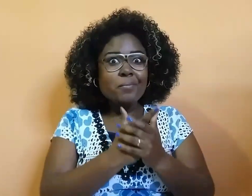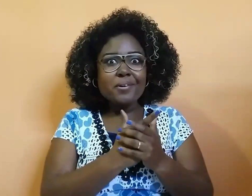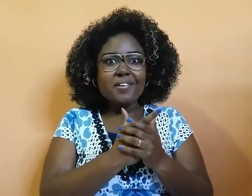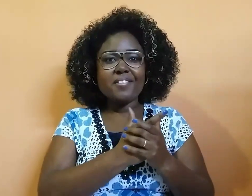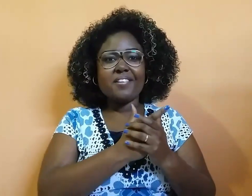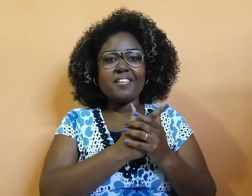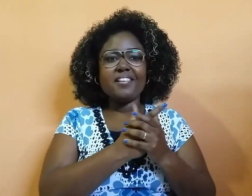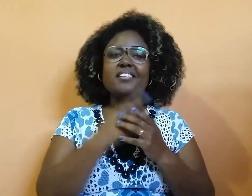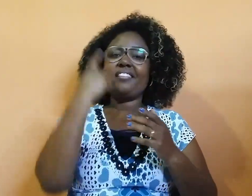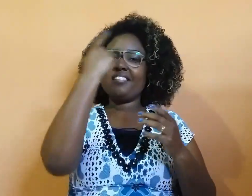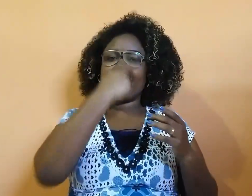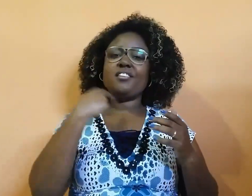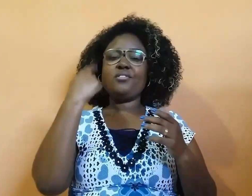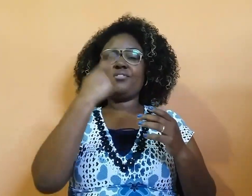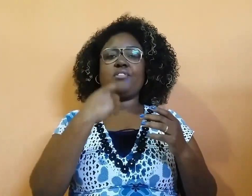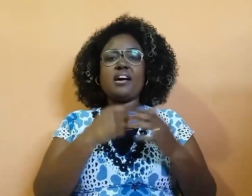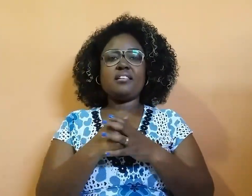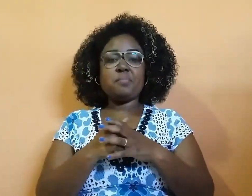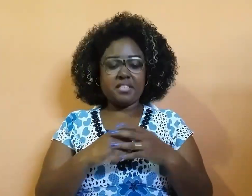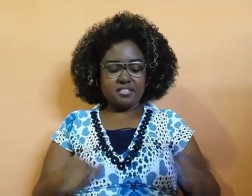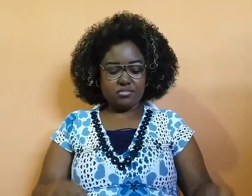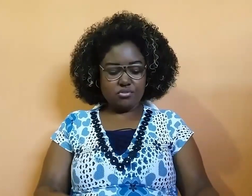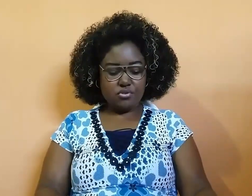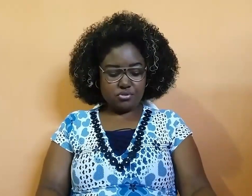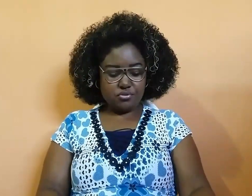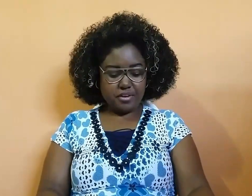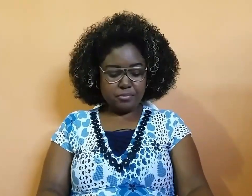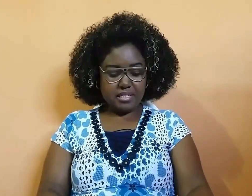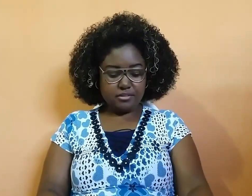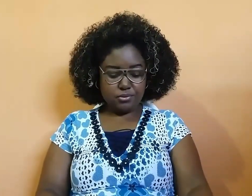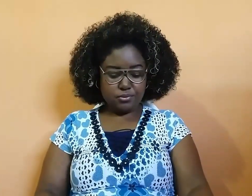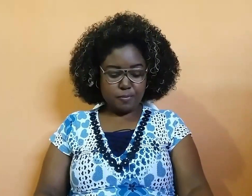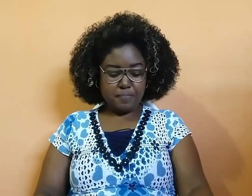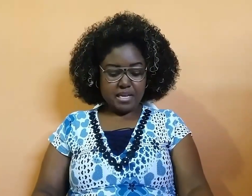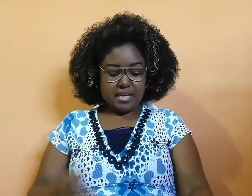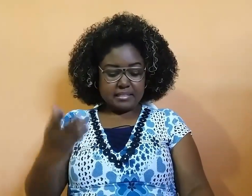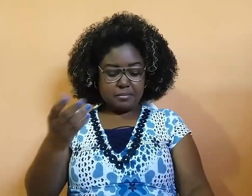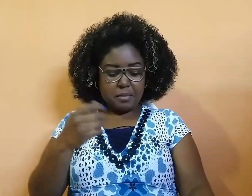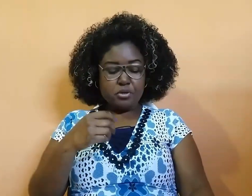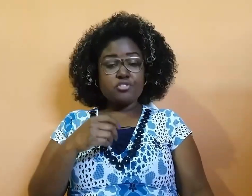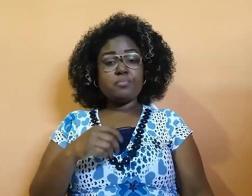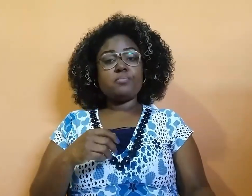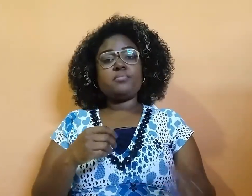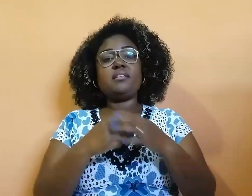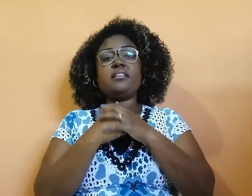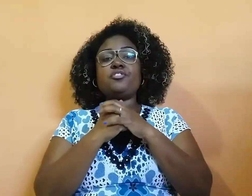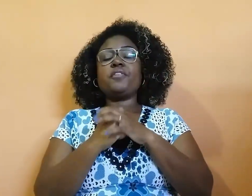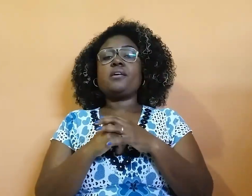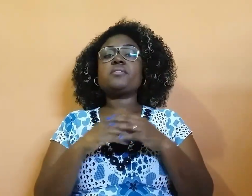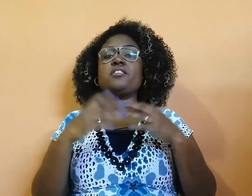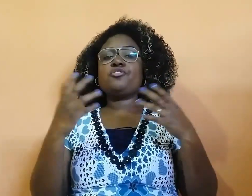comprou então a expressão do rosto vai mudar tudo também pode identificar o sentimento